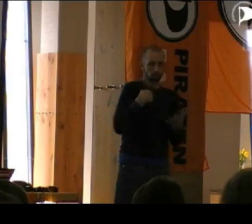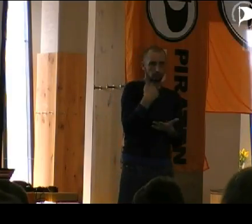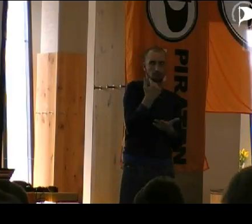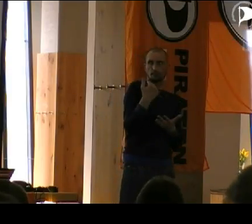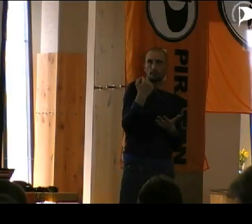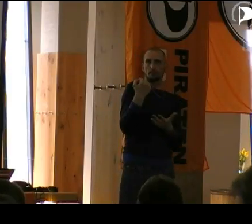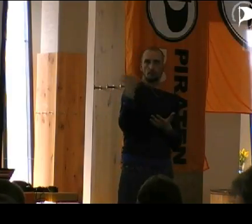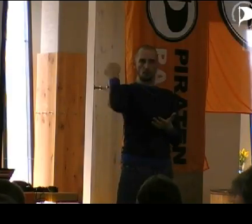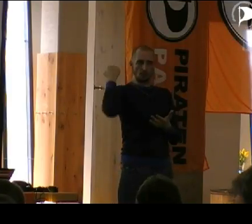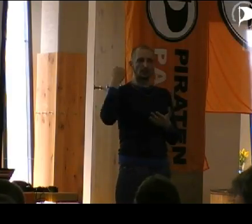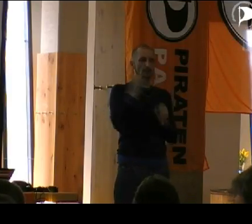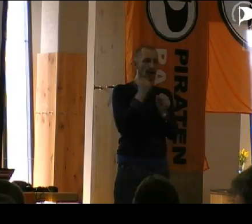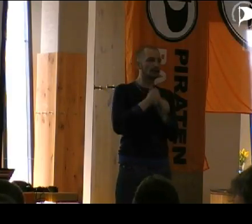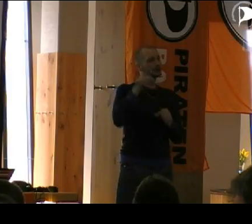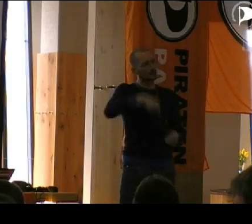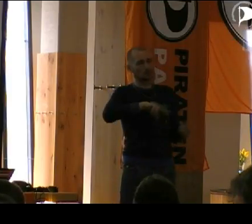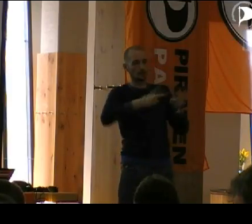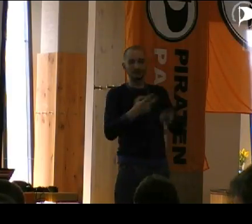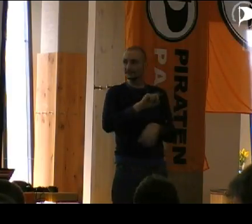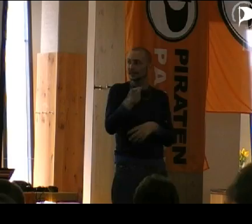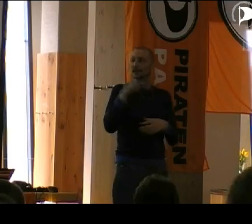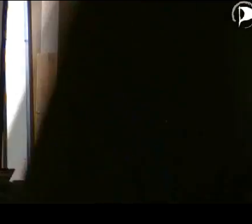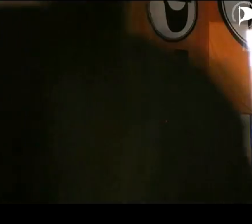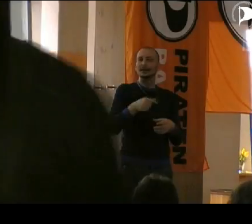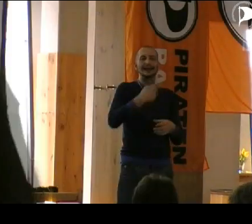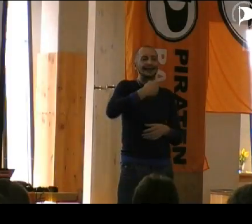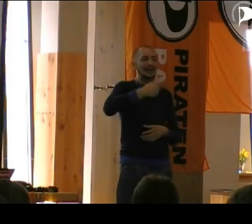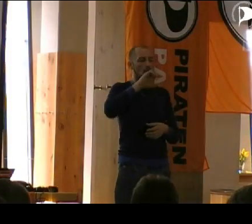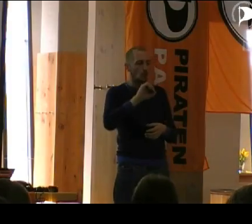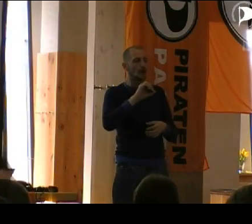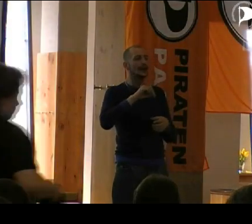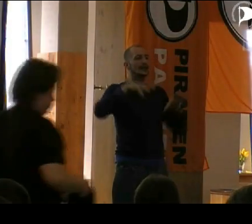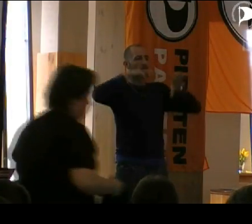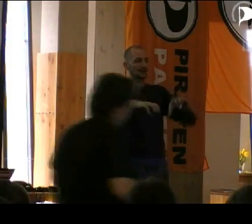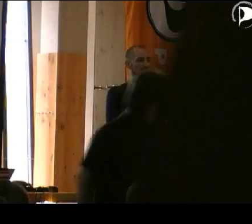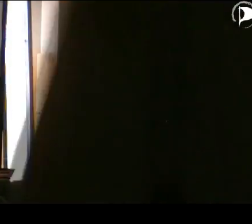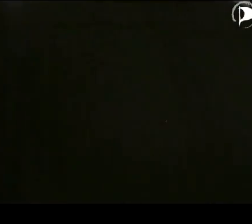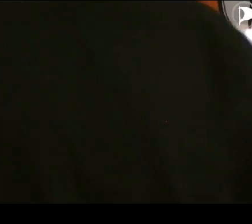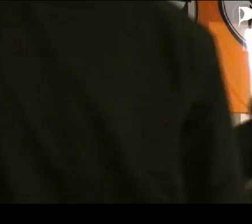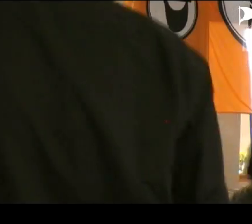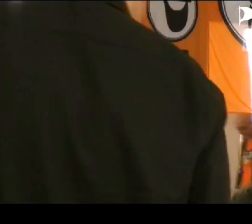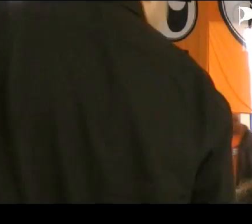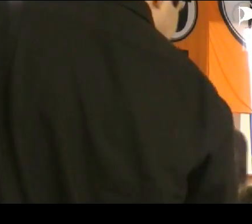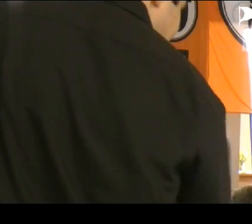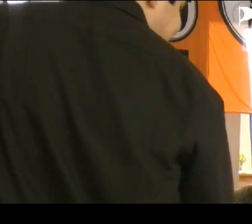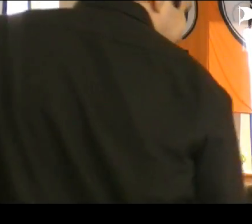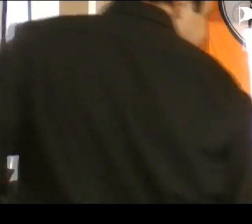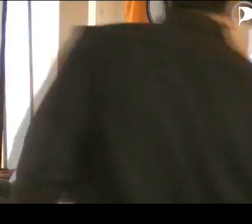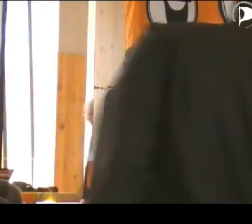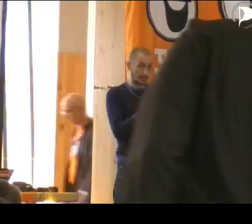wir haben die aufgabe des geschäftsführers den wänden in unserem geschäft ordnung geregelt im wesentlichen dürftigkeit